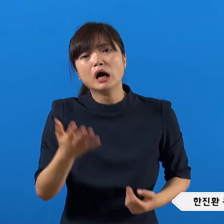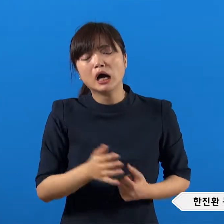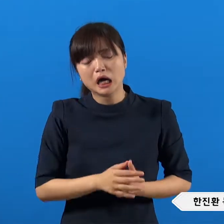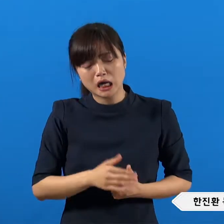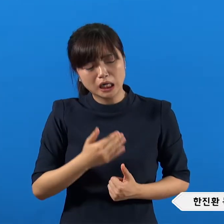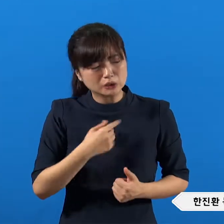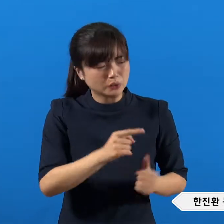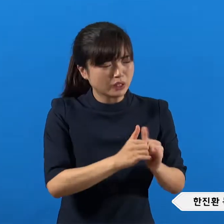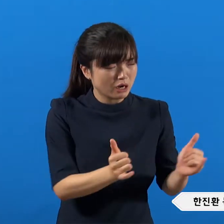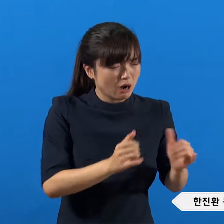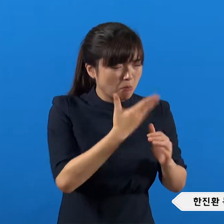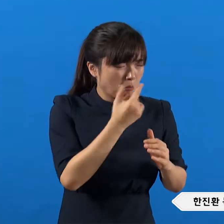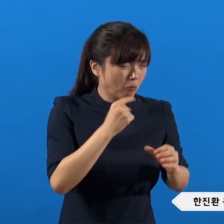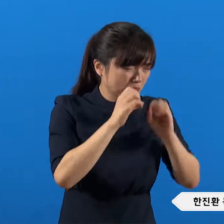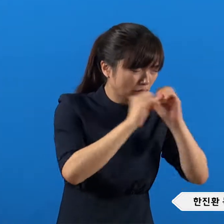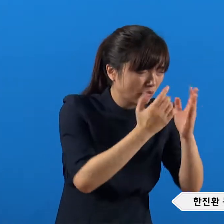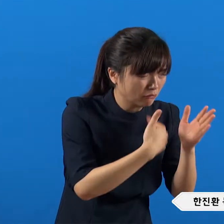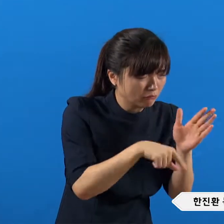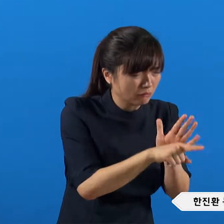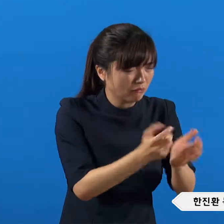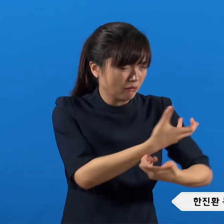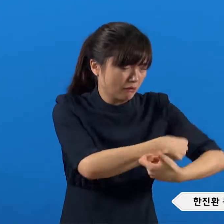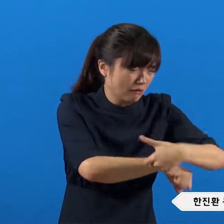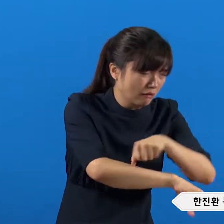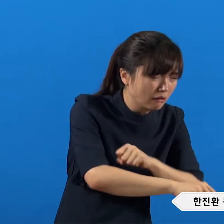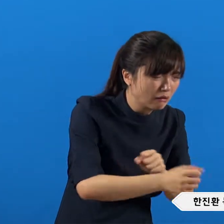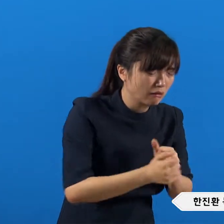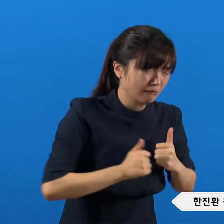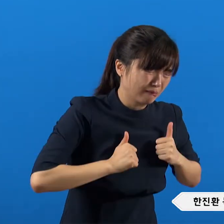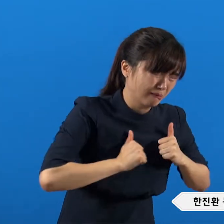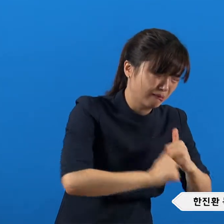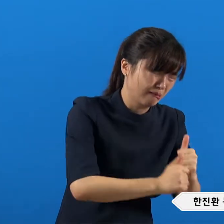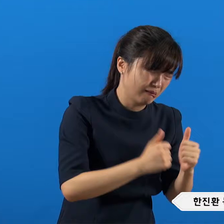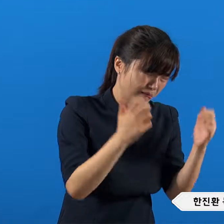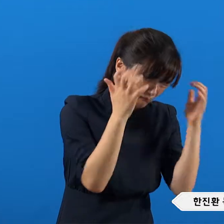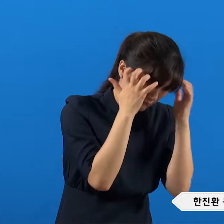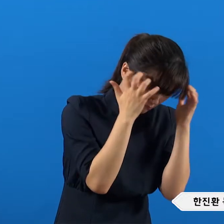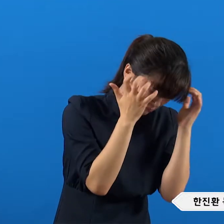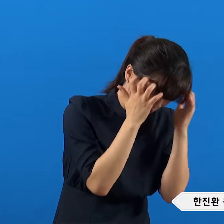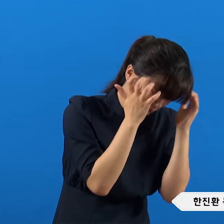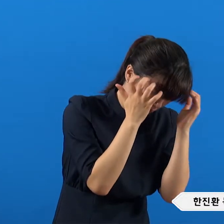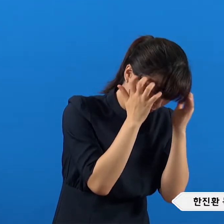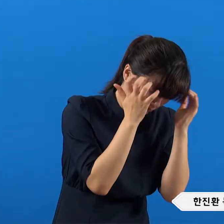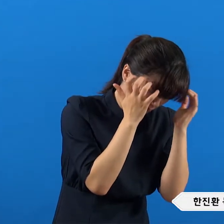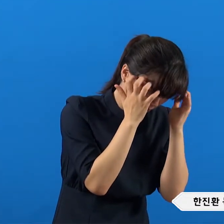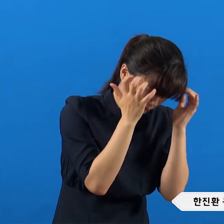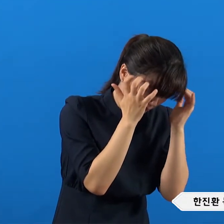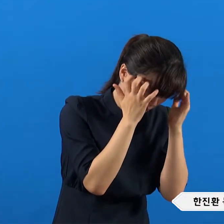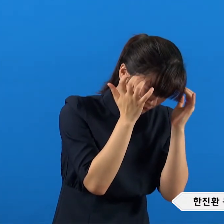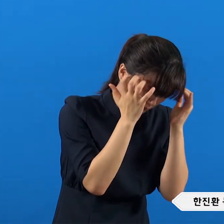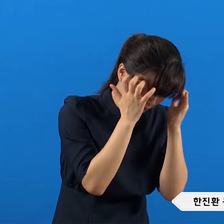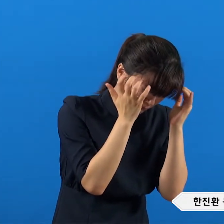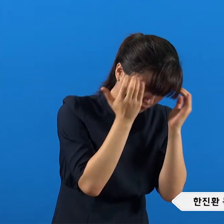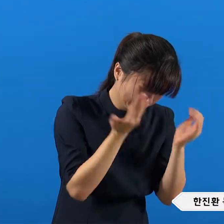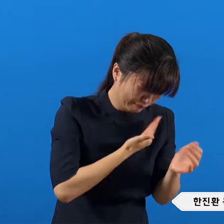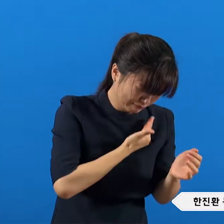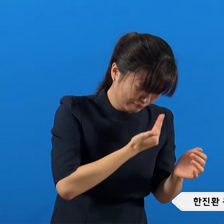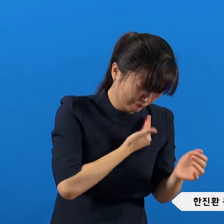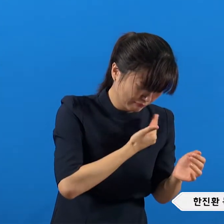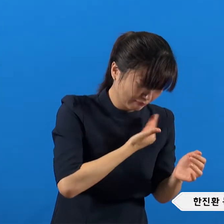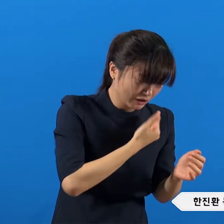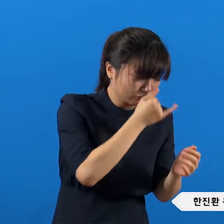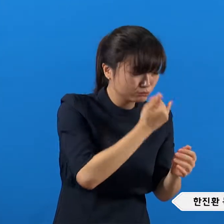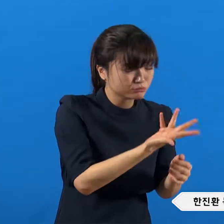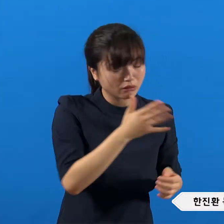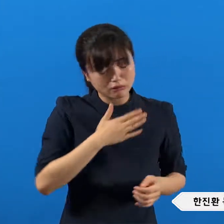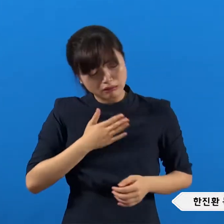저렇게 복음을 전하겠다고, 잃어버린 생명들을 살려내겠다고 저 고난을 마다하지 않는데 나는 지금 뭐 하고